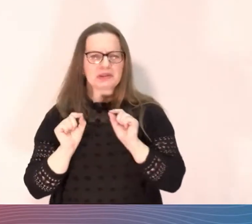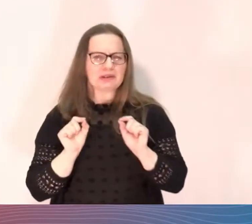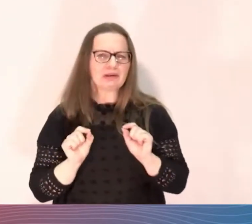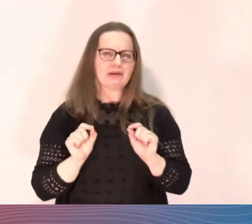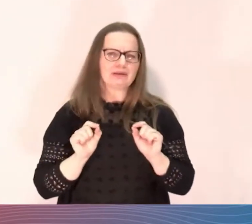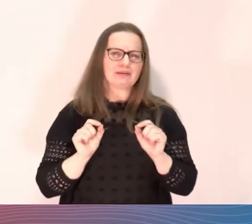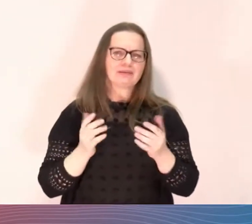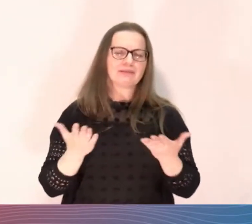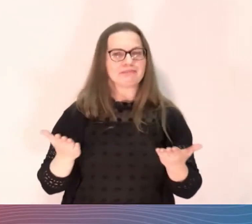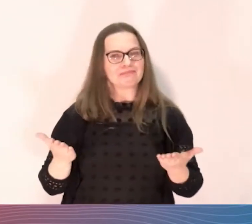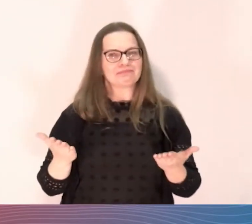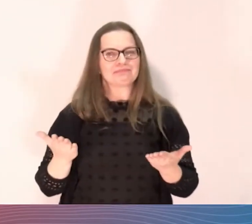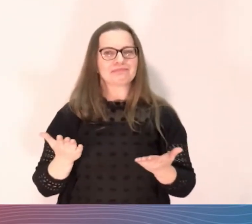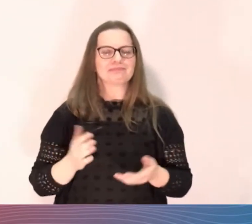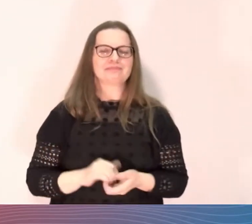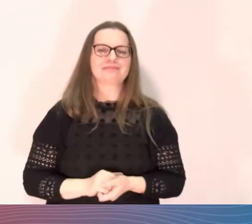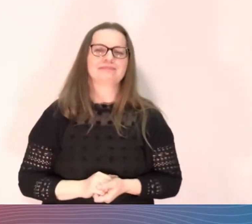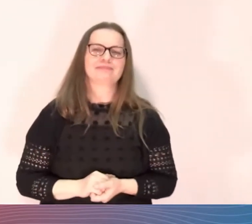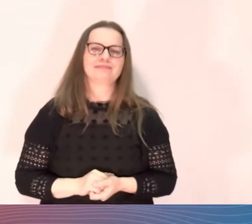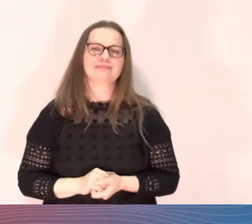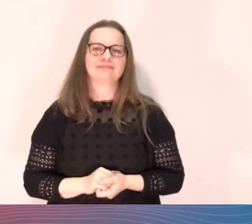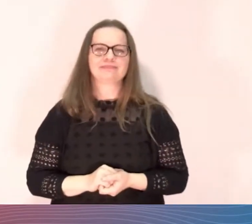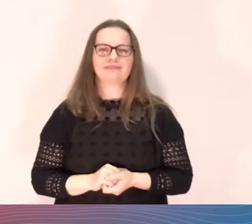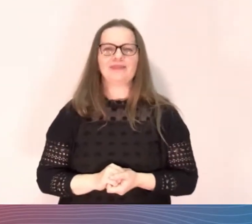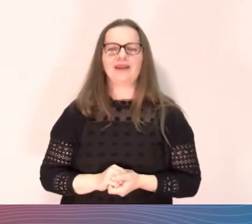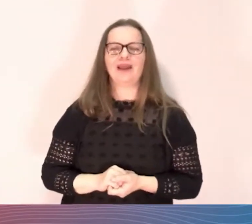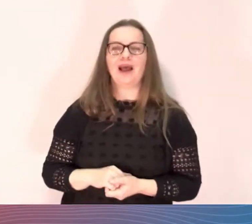homem tem que base.